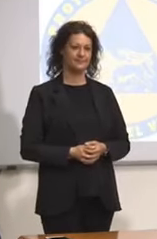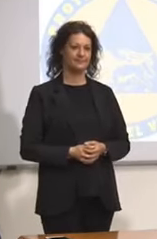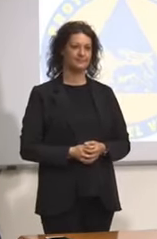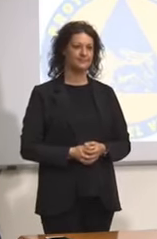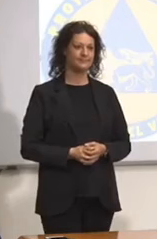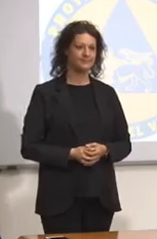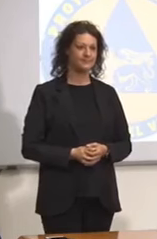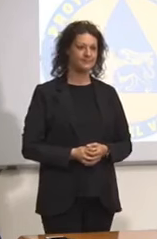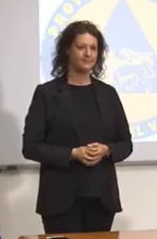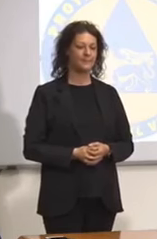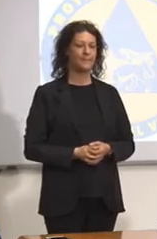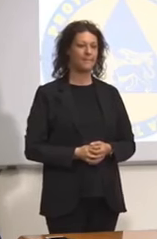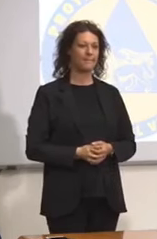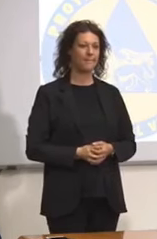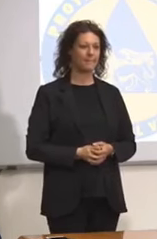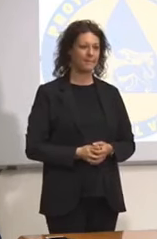Però noi non mangiamo i gatti.